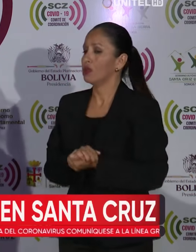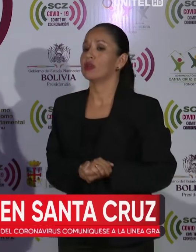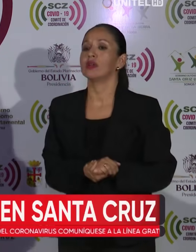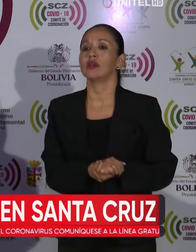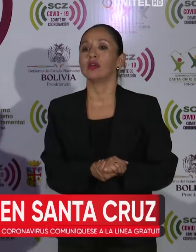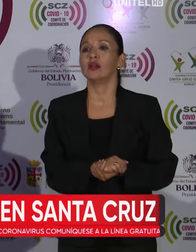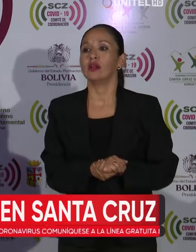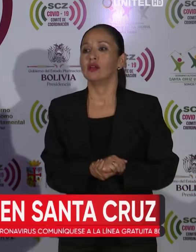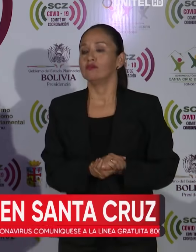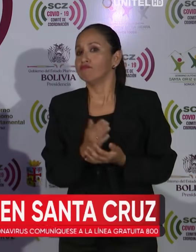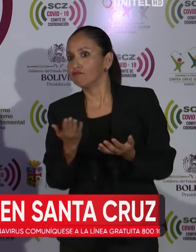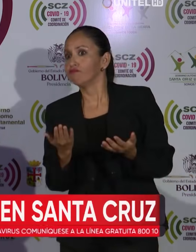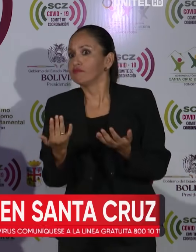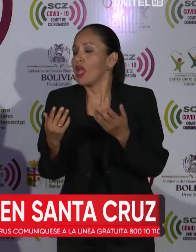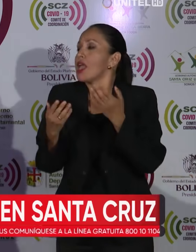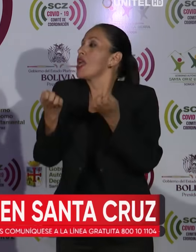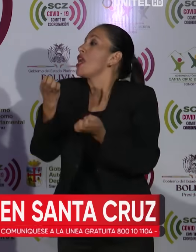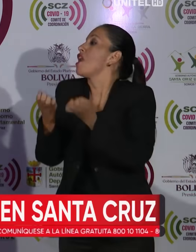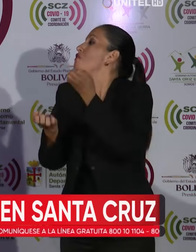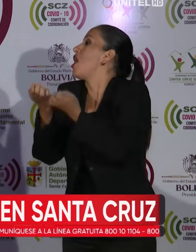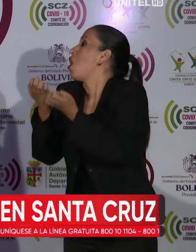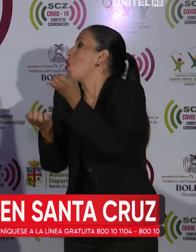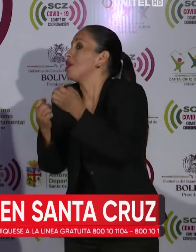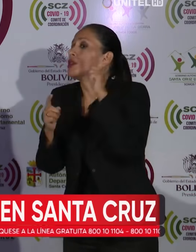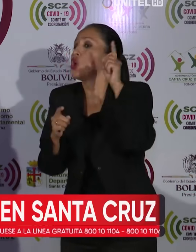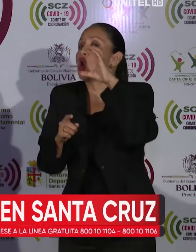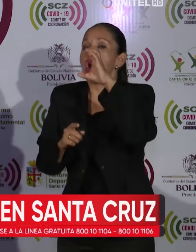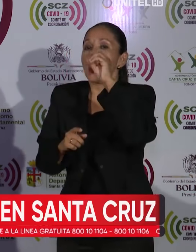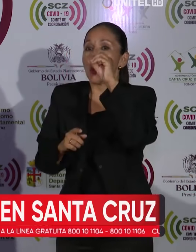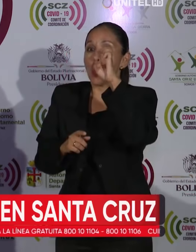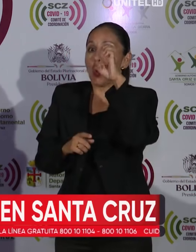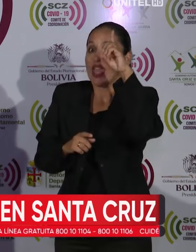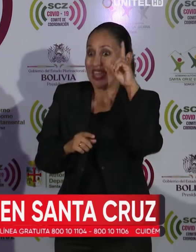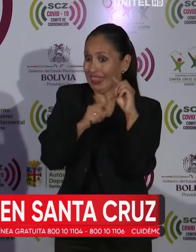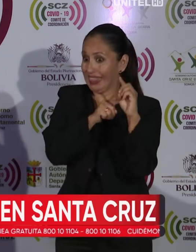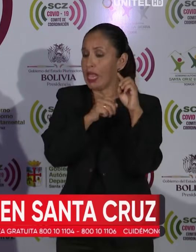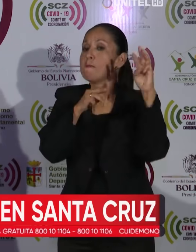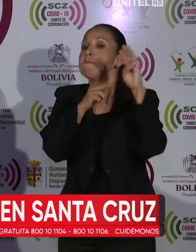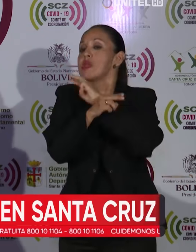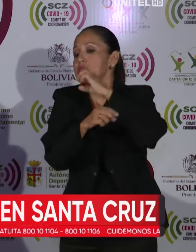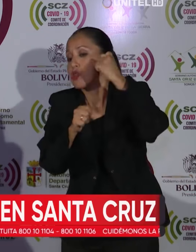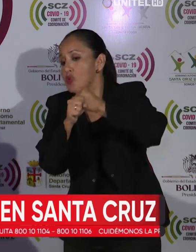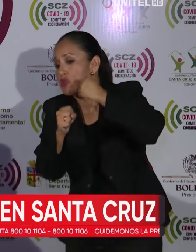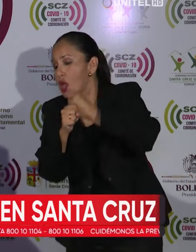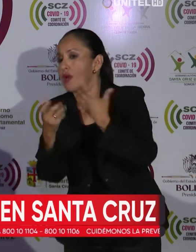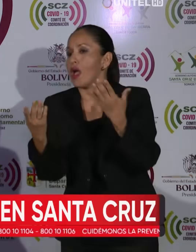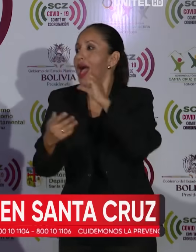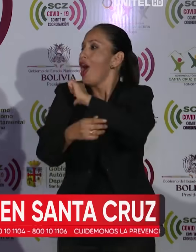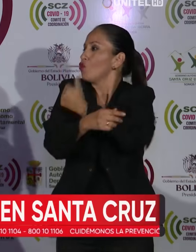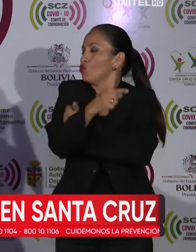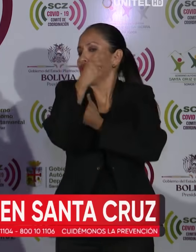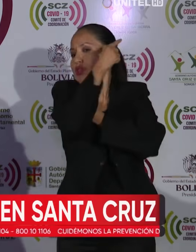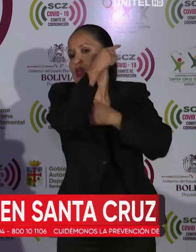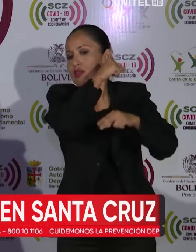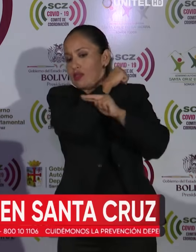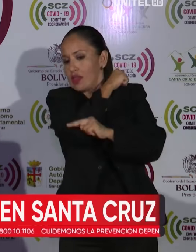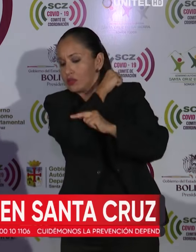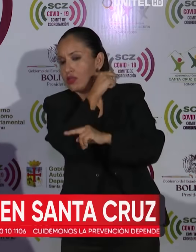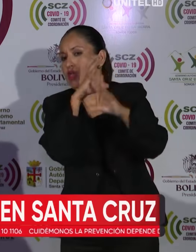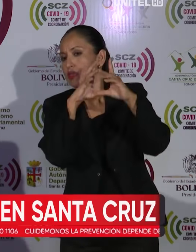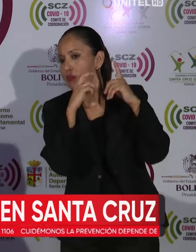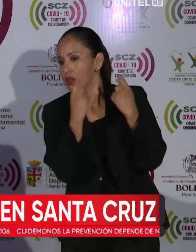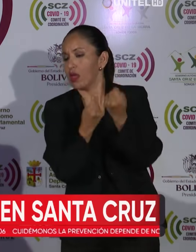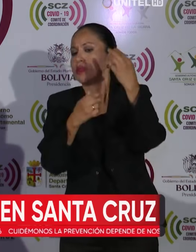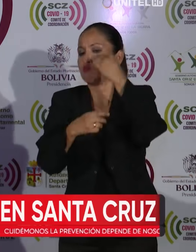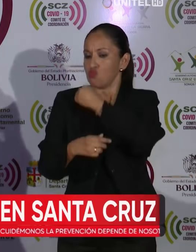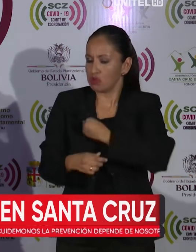Y será una evaluación que la hará el COET, la hará el Ministerio de Trabajo, la hará las autoridades nacionales,